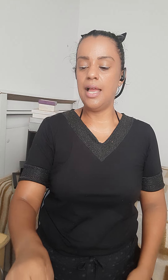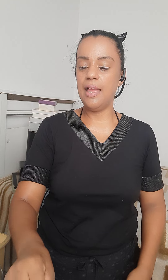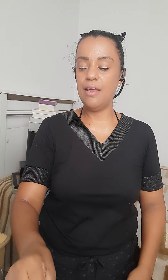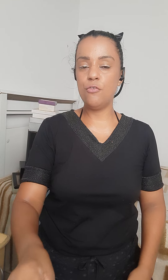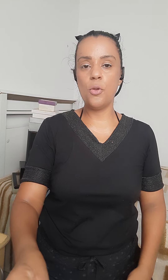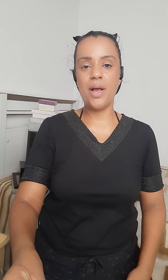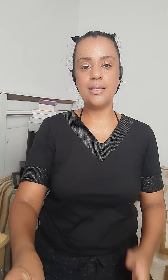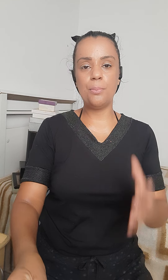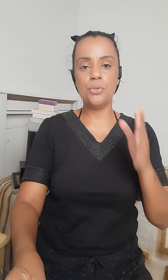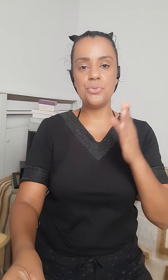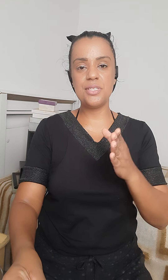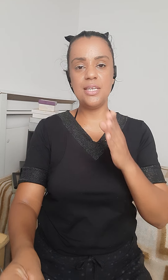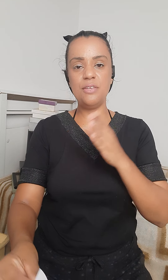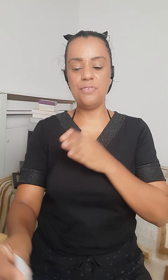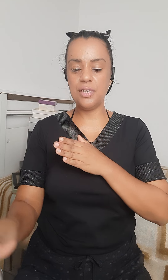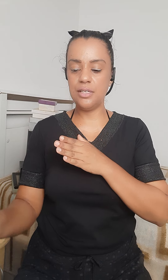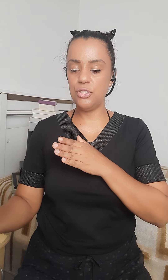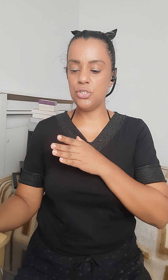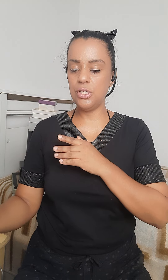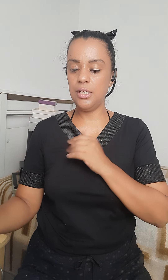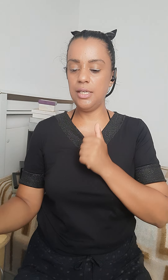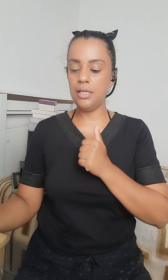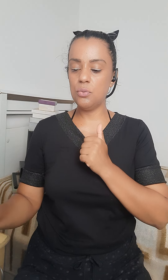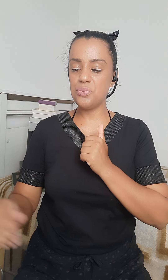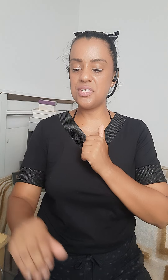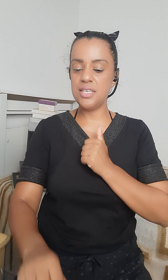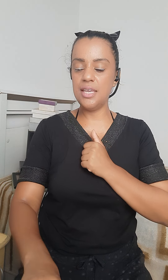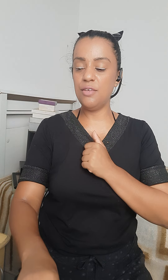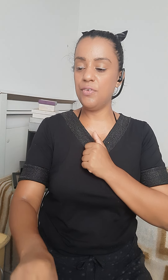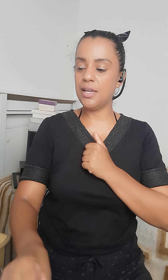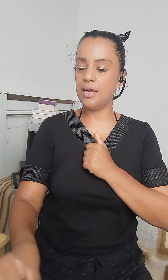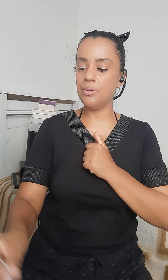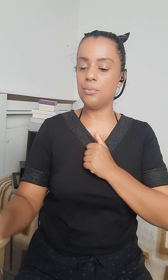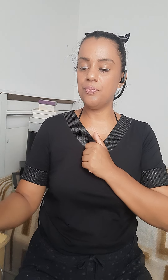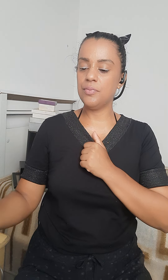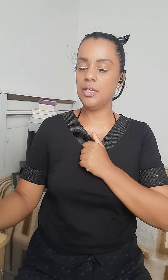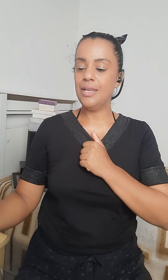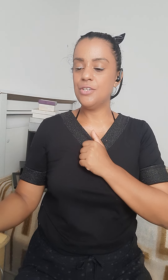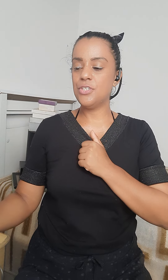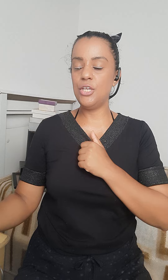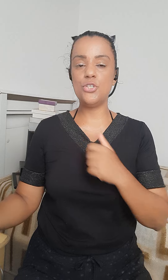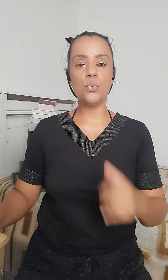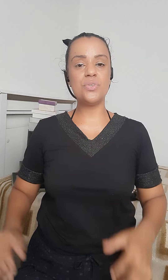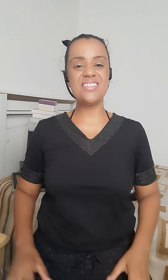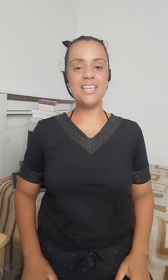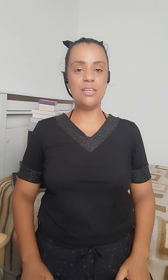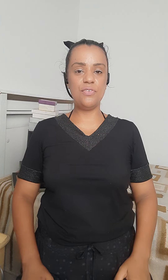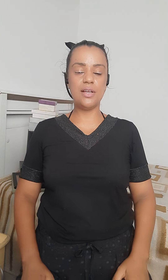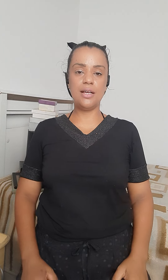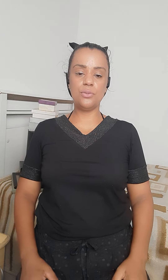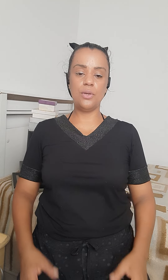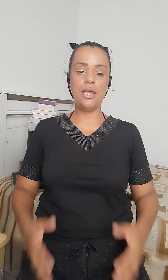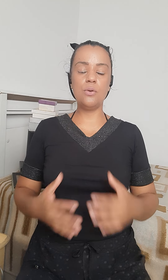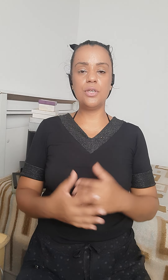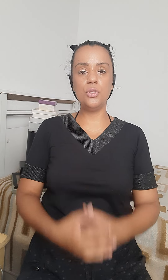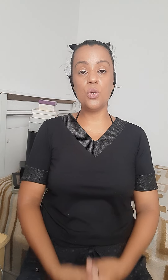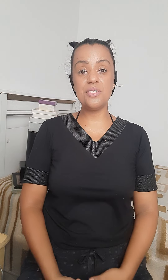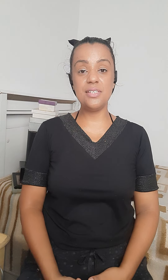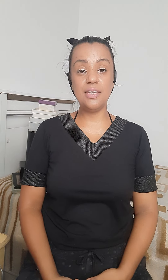ela é formada por um significante e um significado. Gente, o significado é o que nós